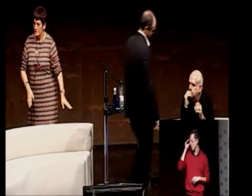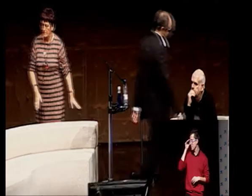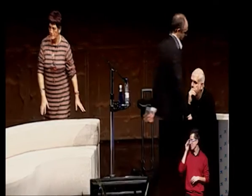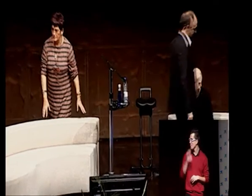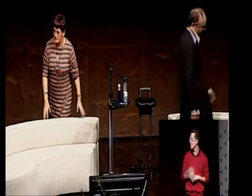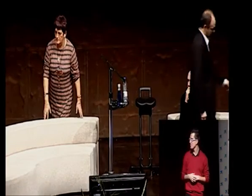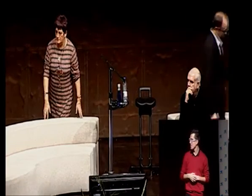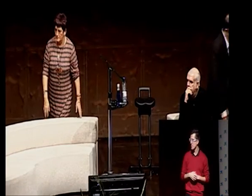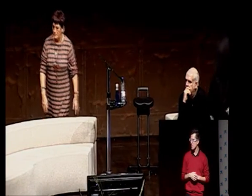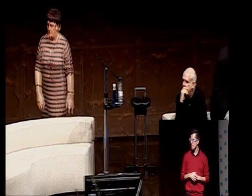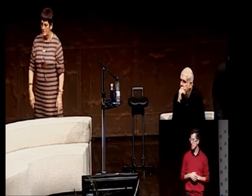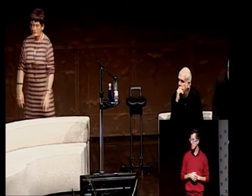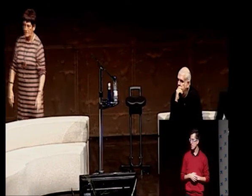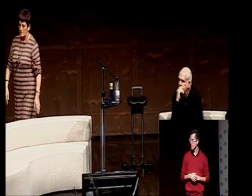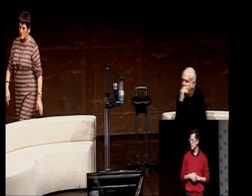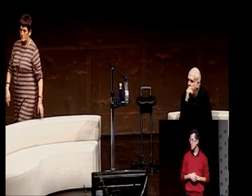posturas